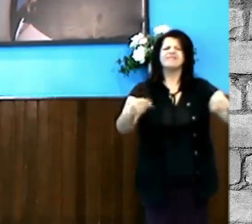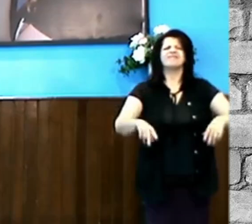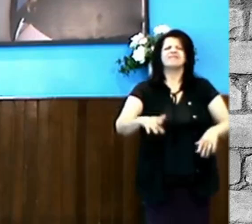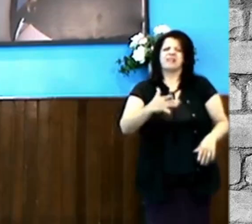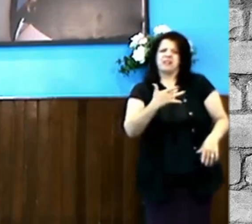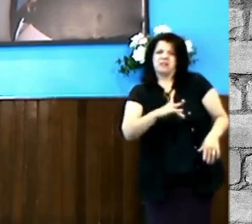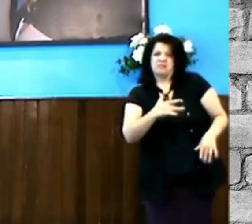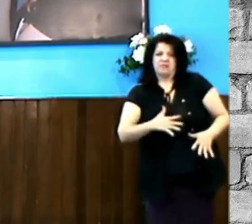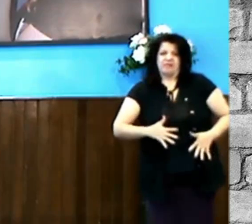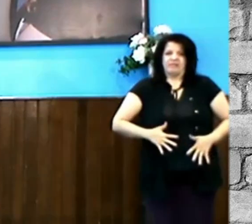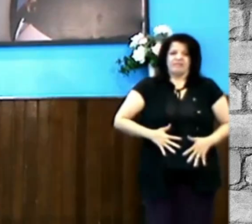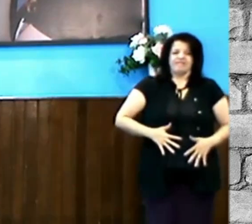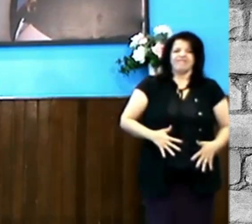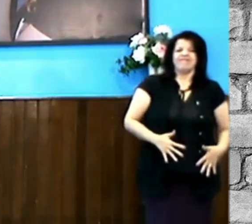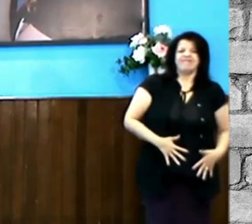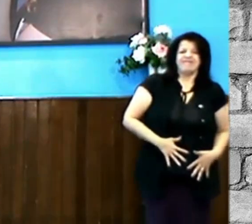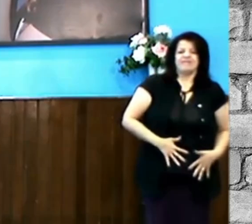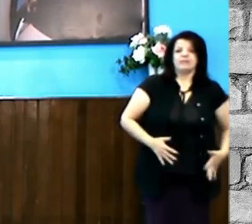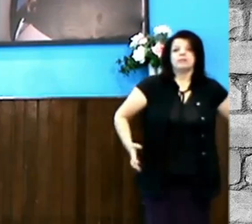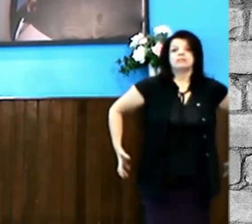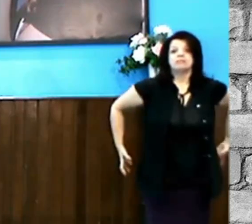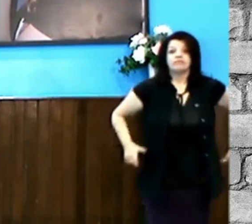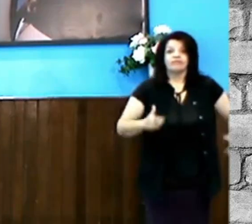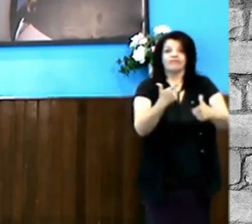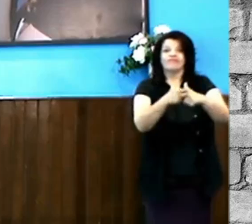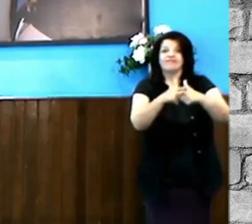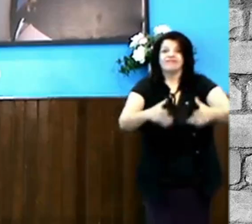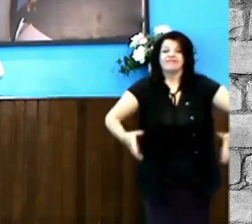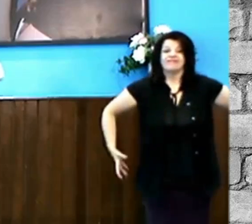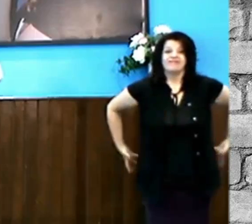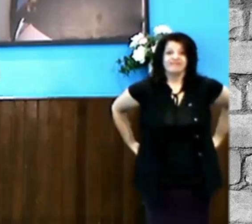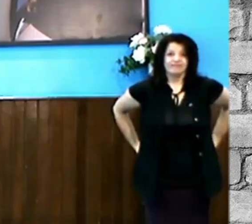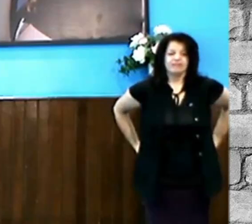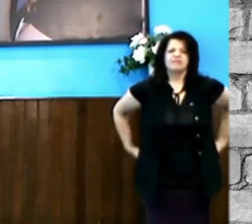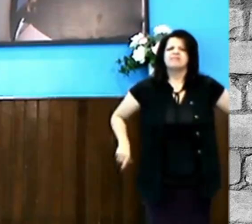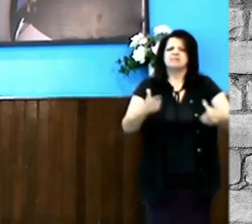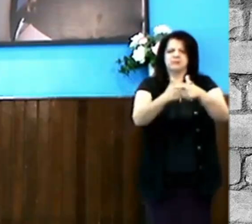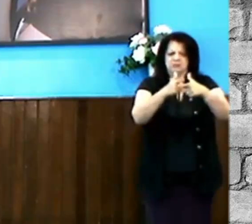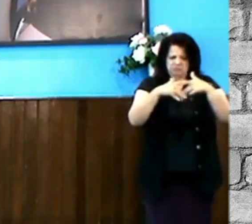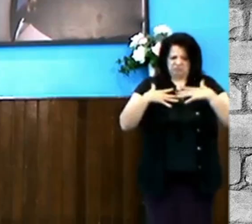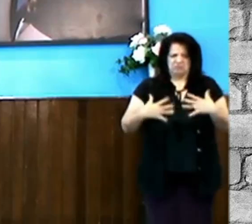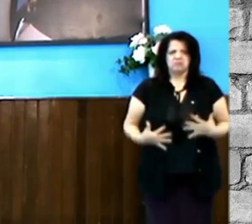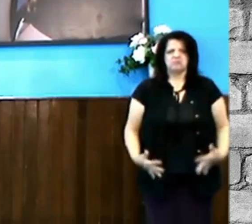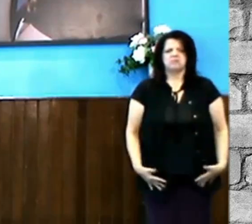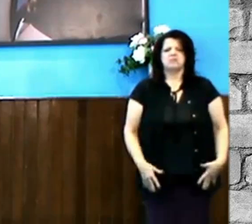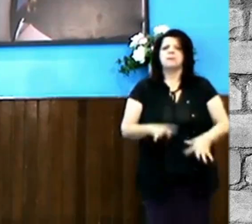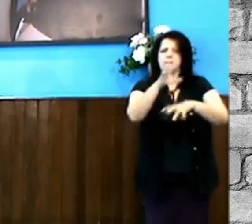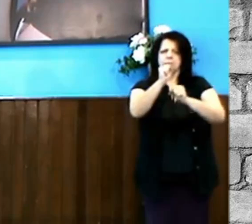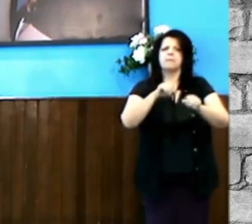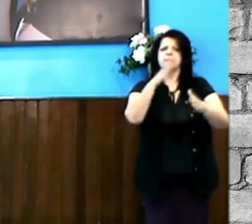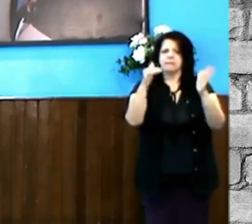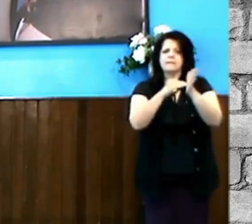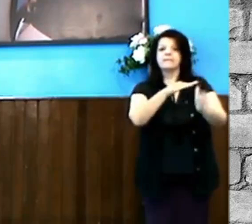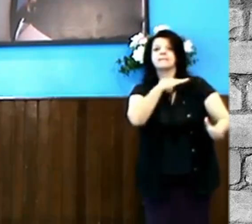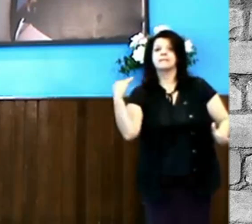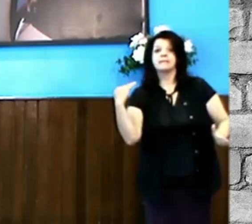dor abdominal, até alterações renais, até sequelas físicas, até mesmo levando a pessoa a óbito.